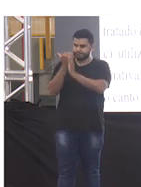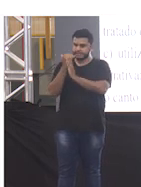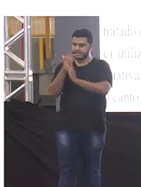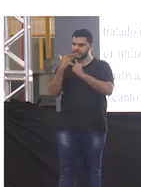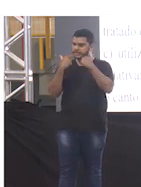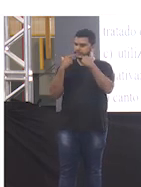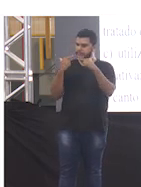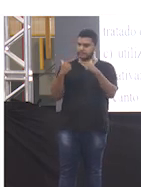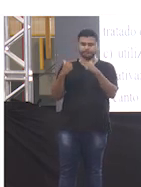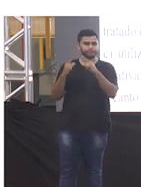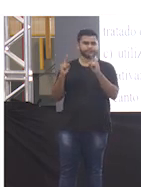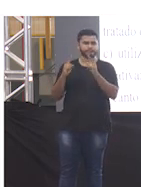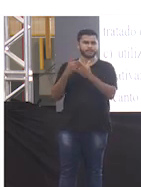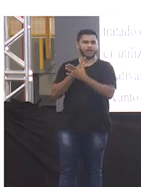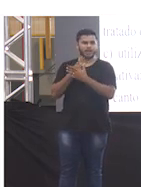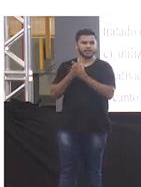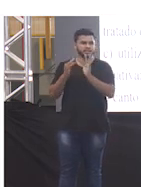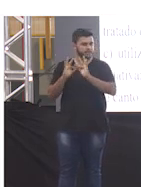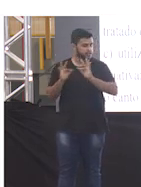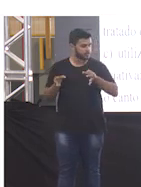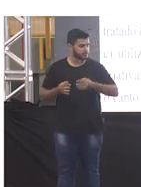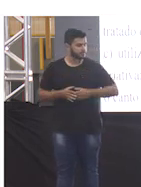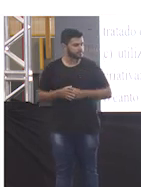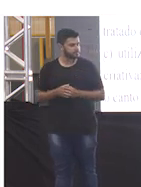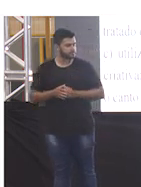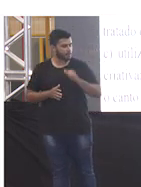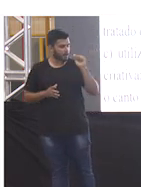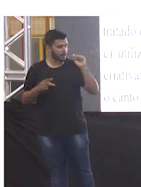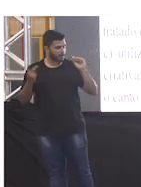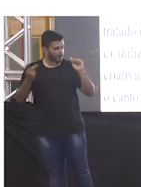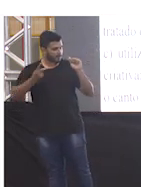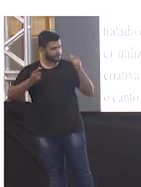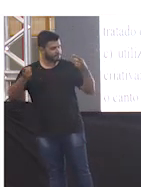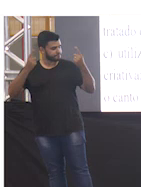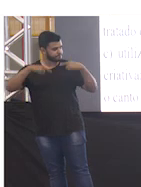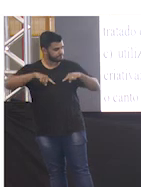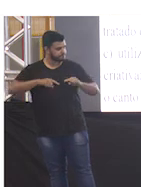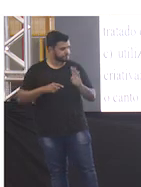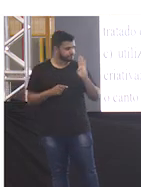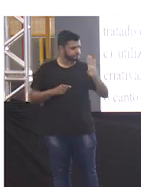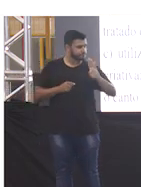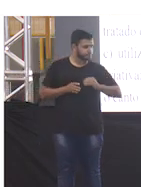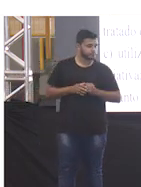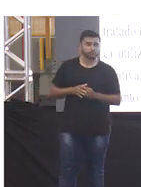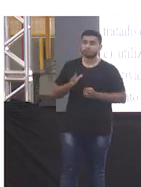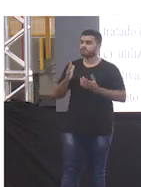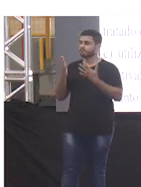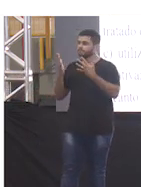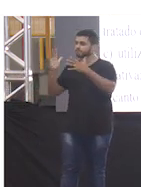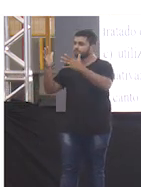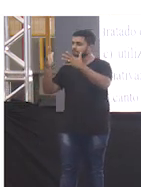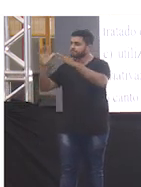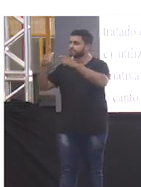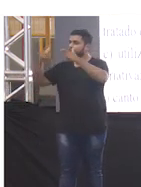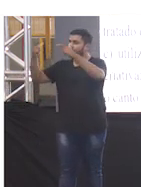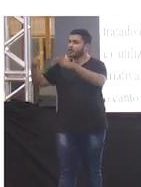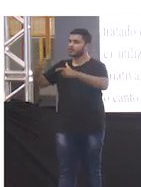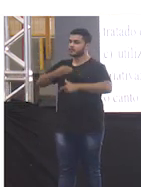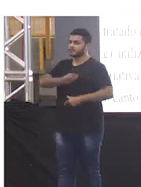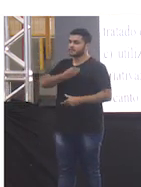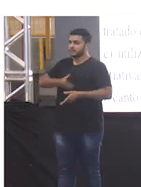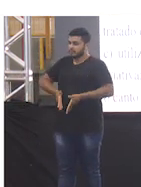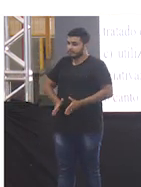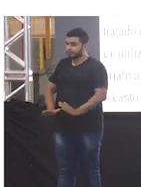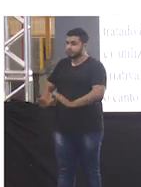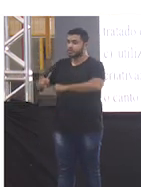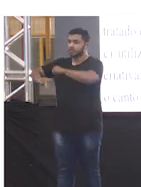Então, falso o item A. Olha o item B. Exalta a terra natal, é nostálgica e